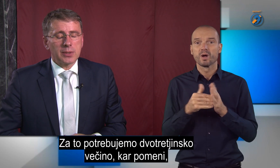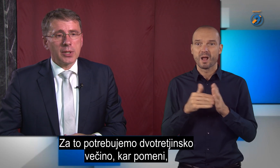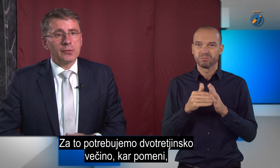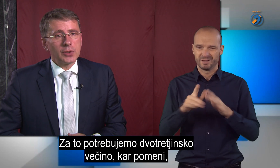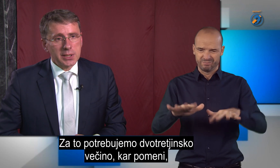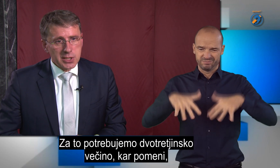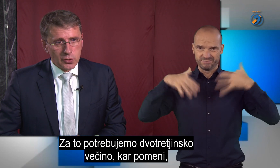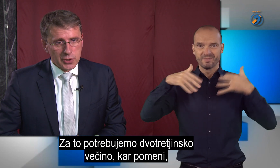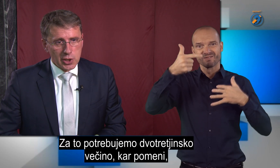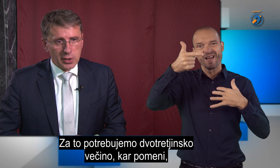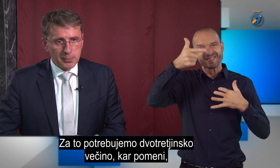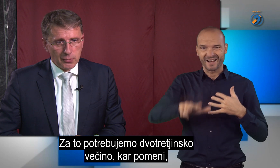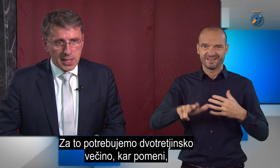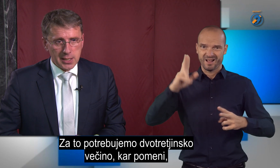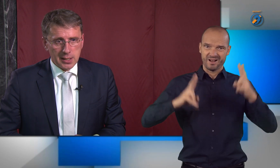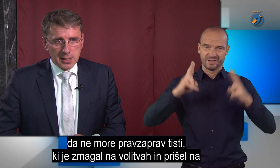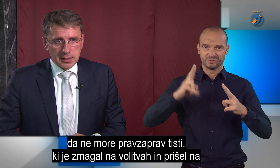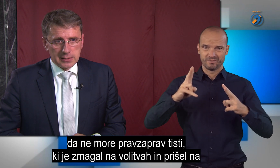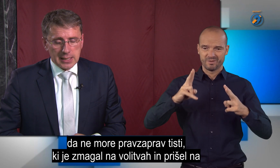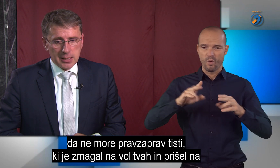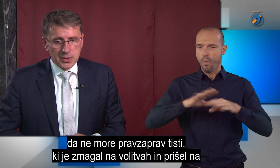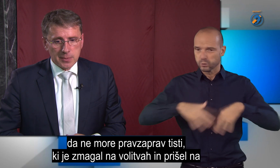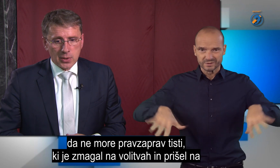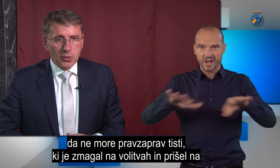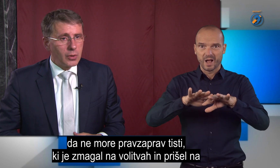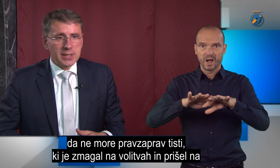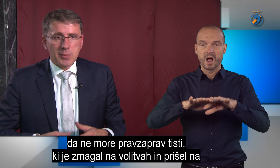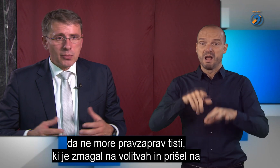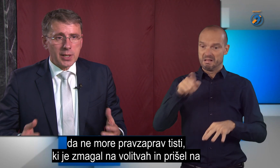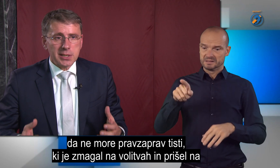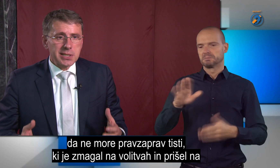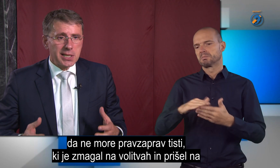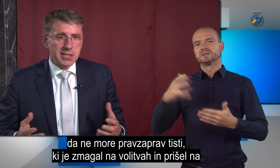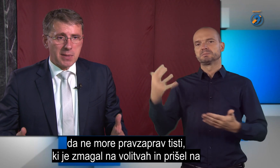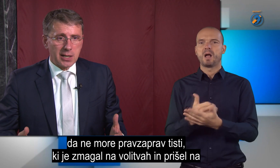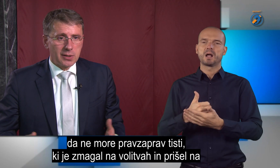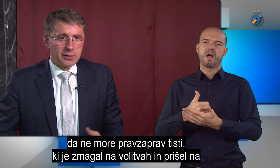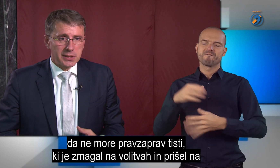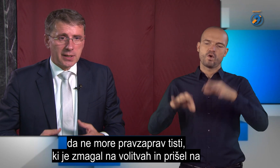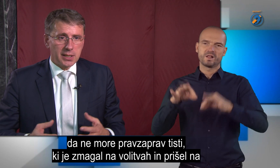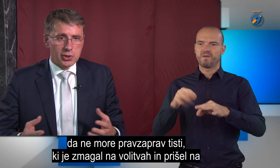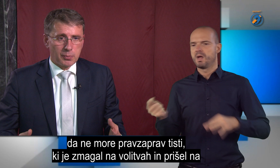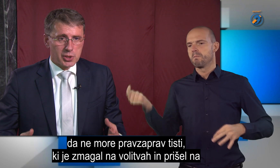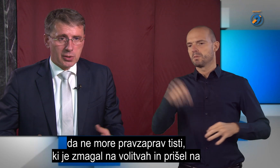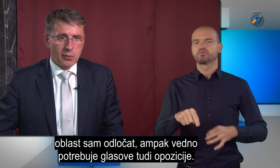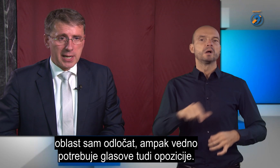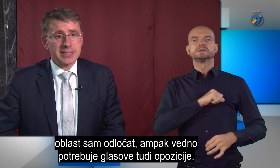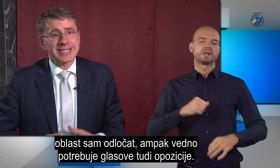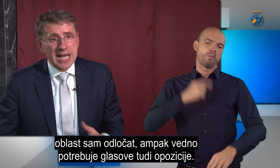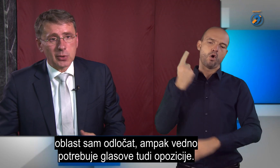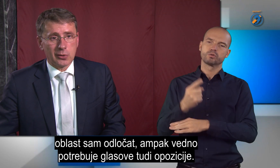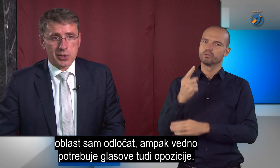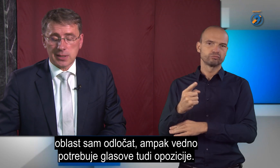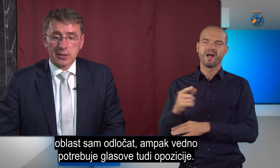Zato potrebujemo dvotretjinsko večino, kar pomeni, da pravzaprav o tem ne more tisti, ki je zmagal na volitvah in prišel na